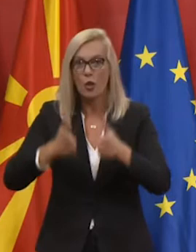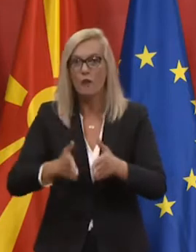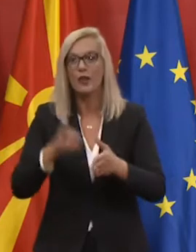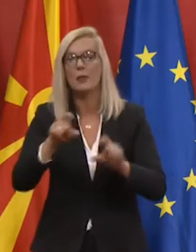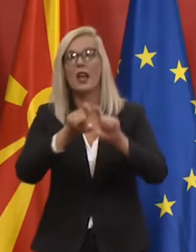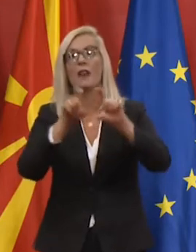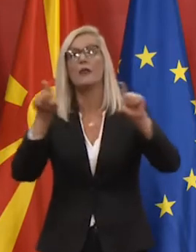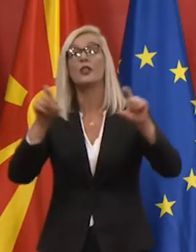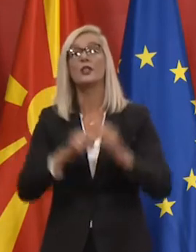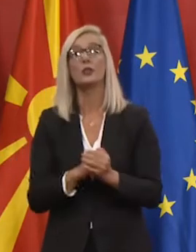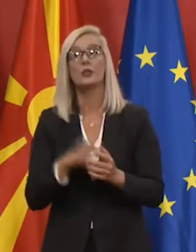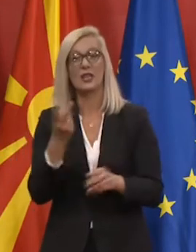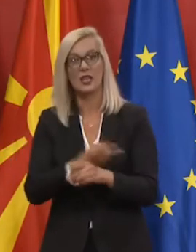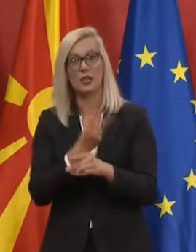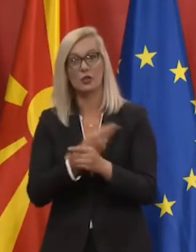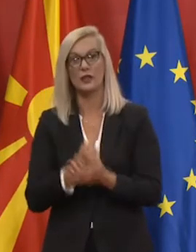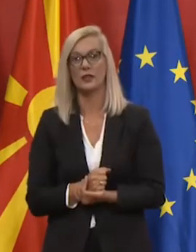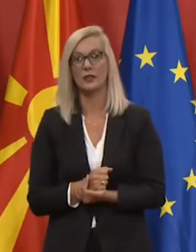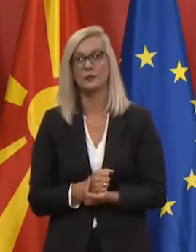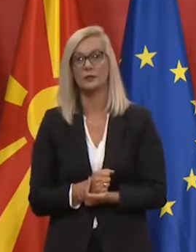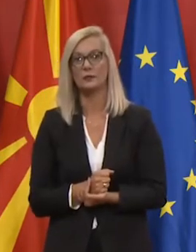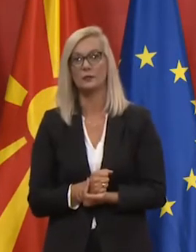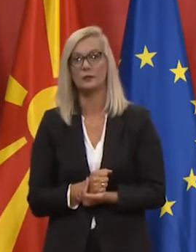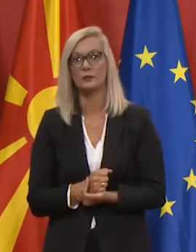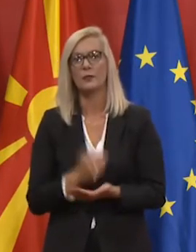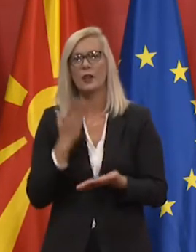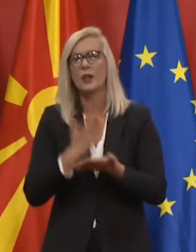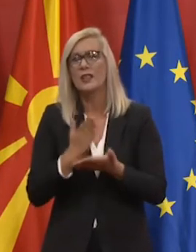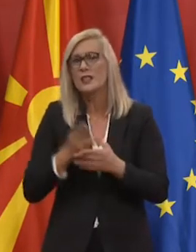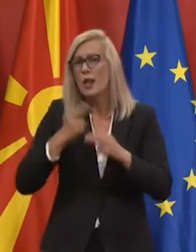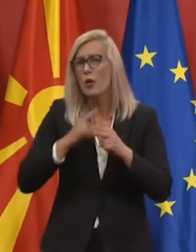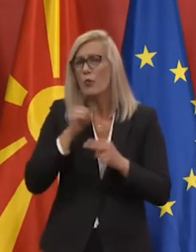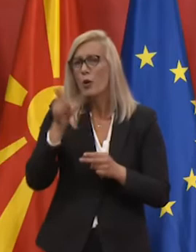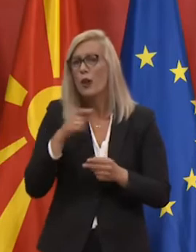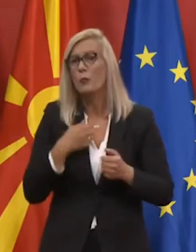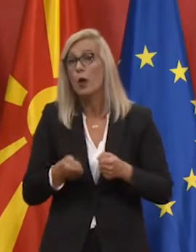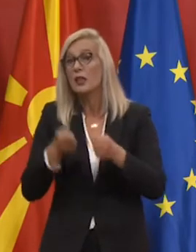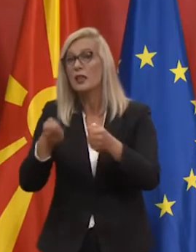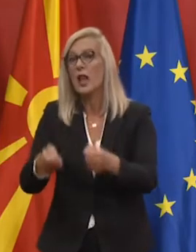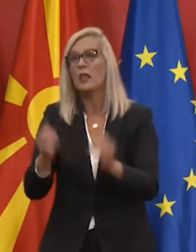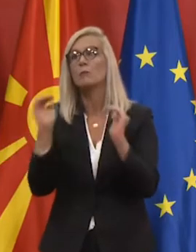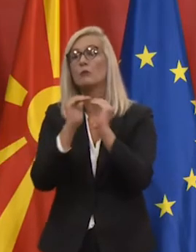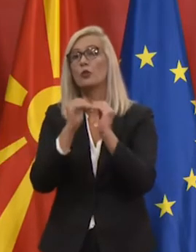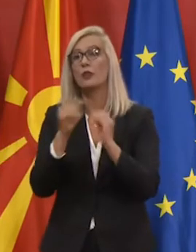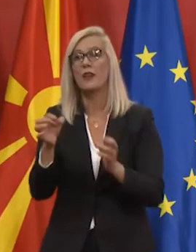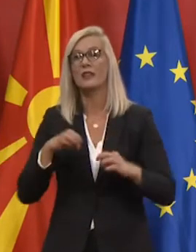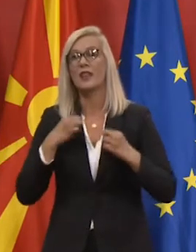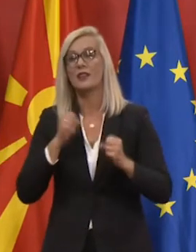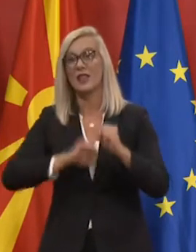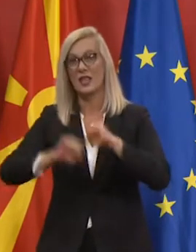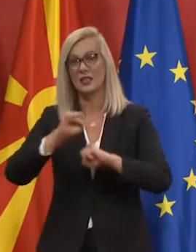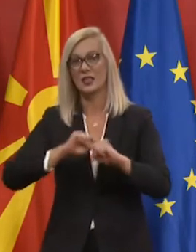во институциите на државата. На секој болен му е пружена соодветна здравствена